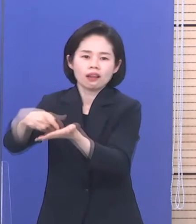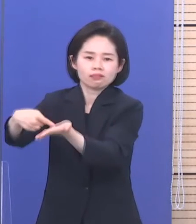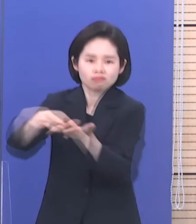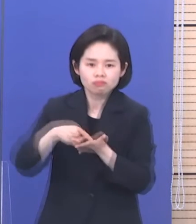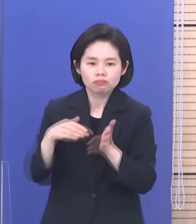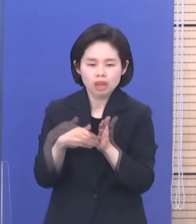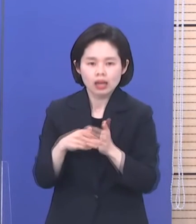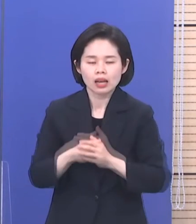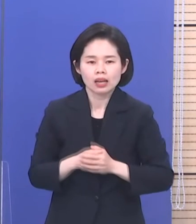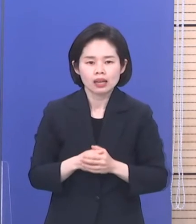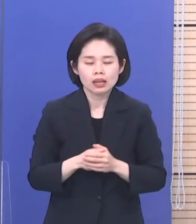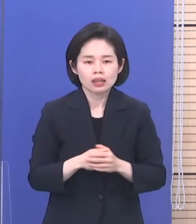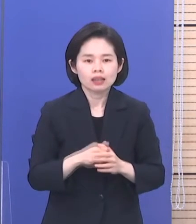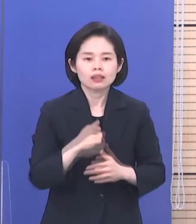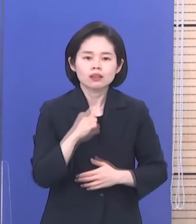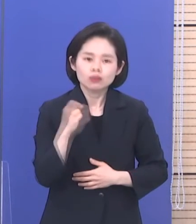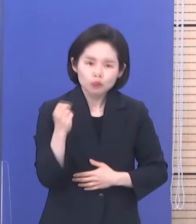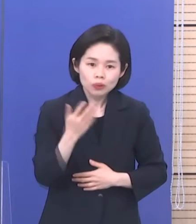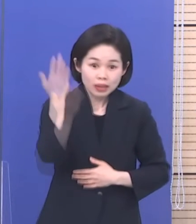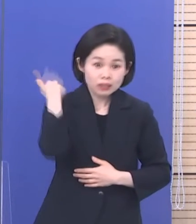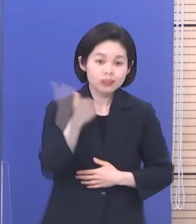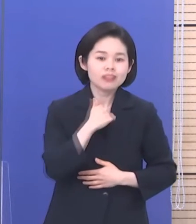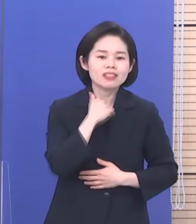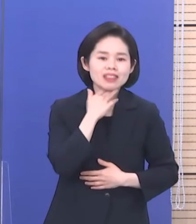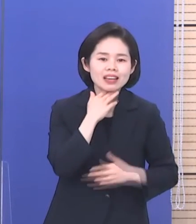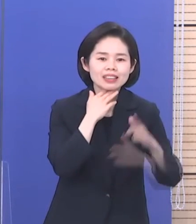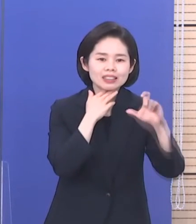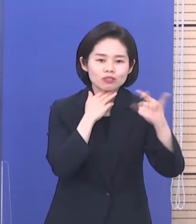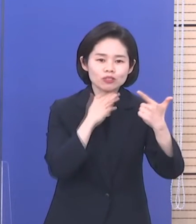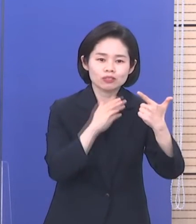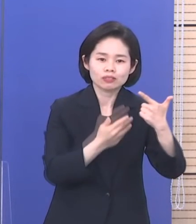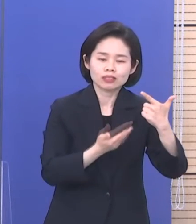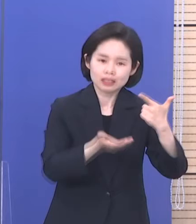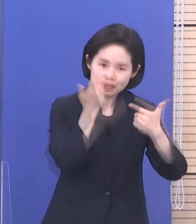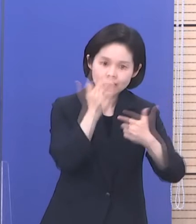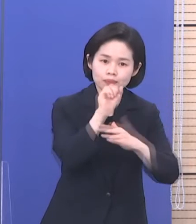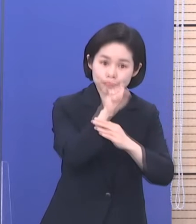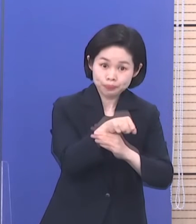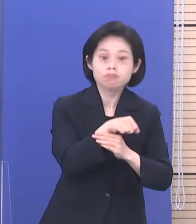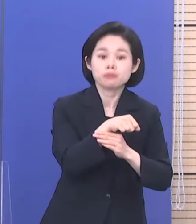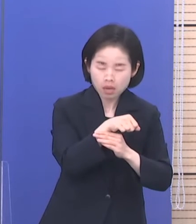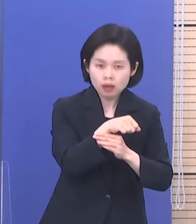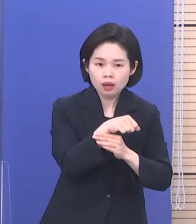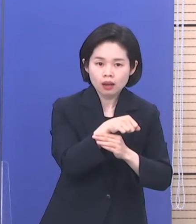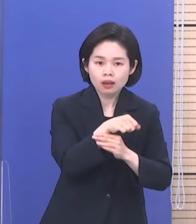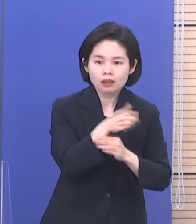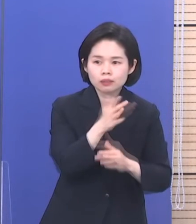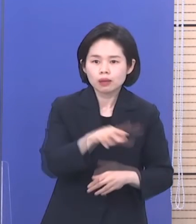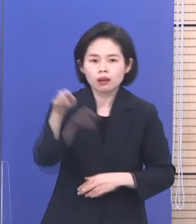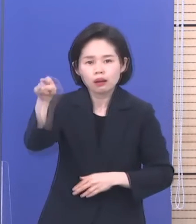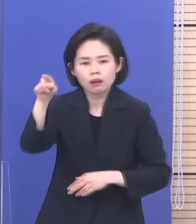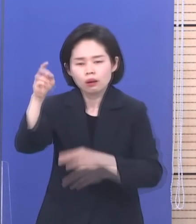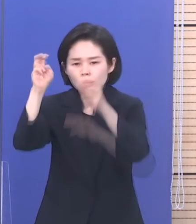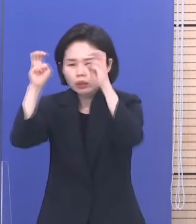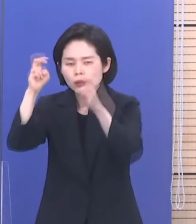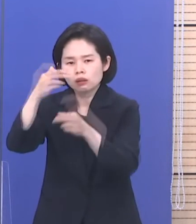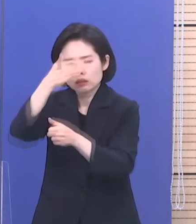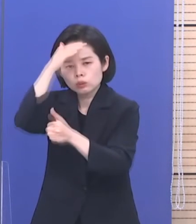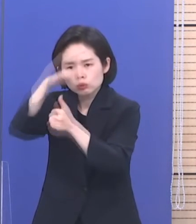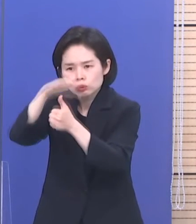함께 16세 이상으로 허가된 투여 연령을 청소년 대상 임상시험을